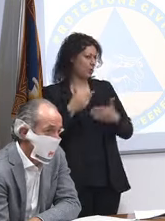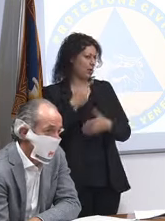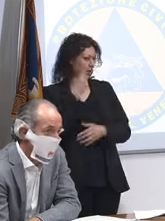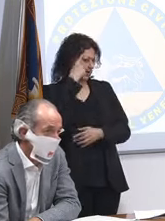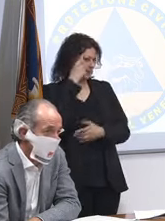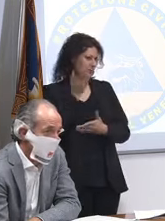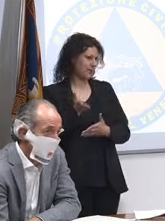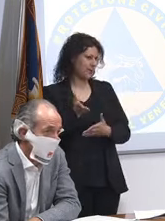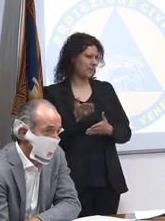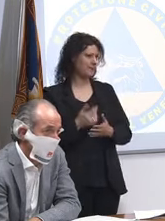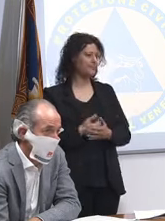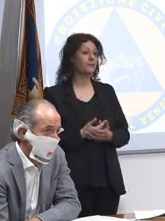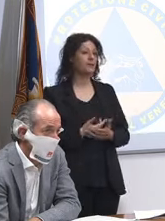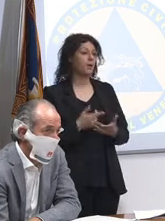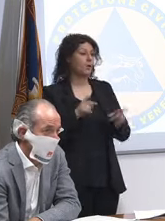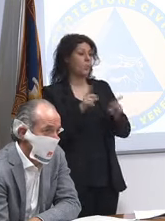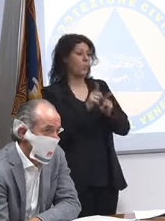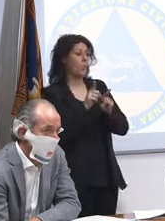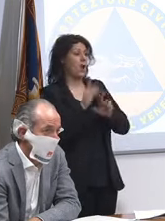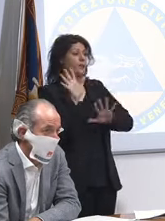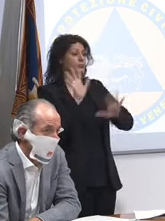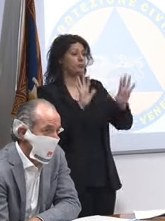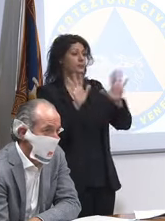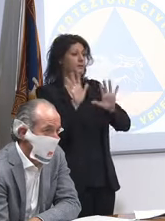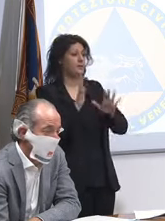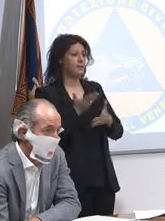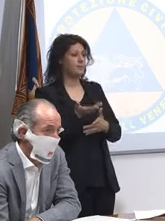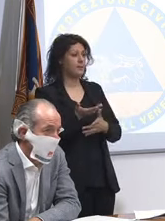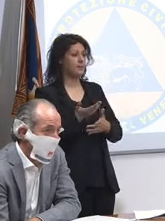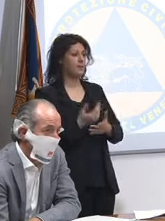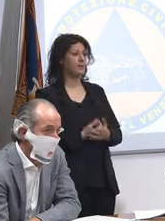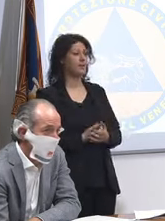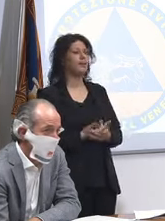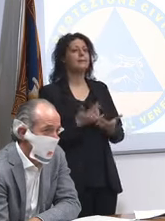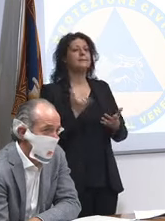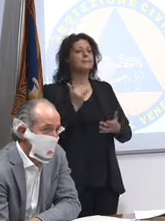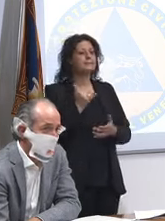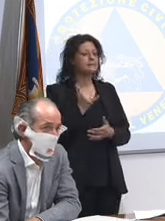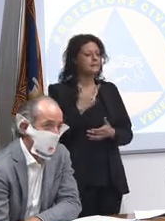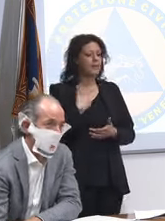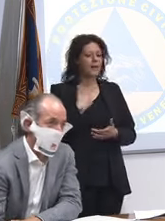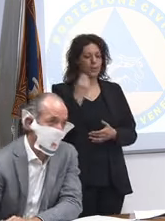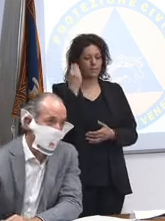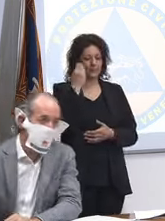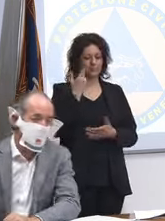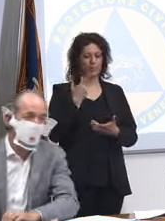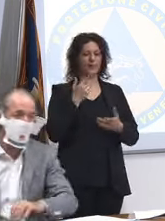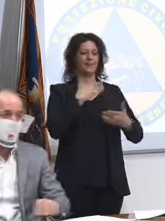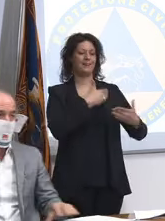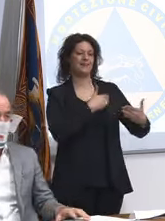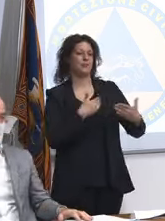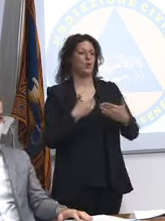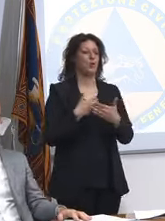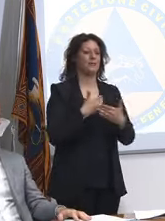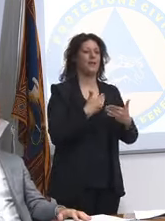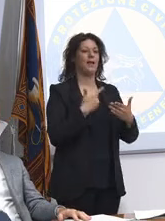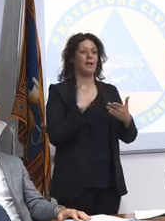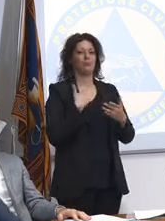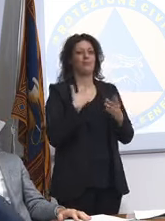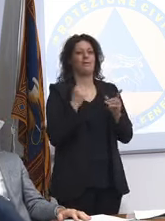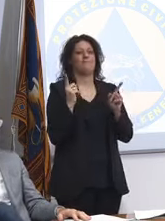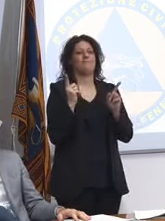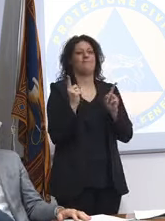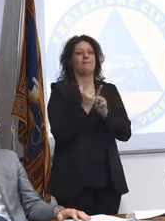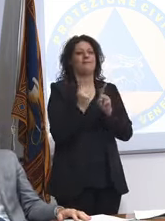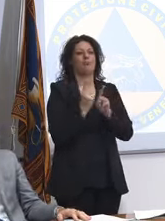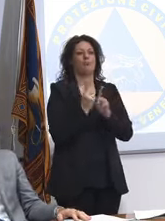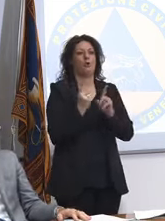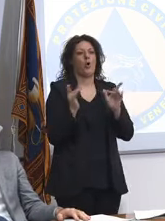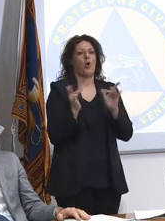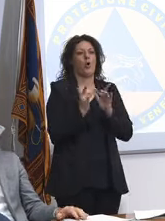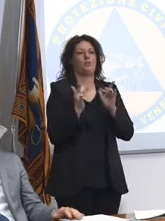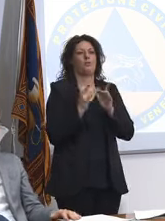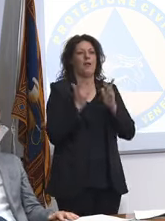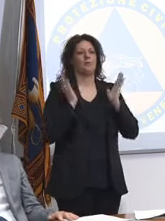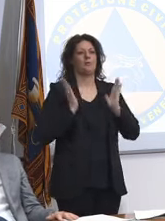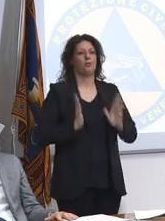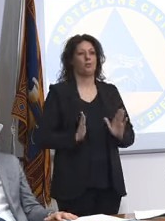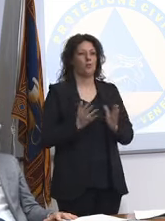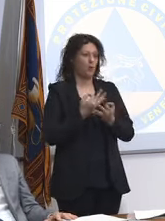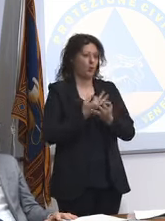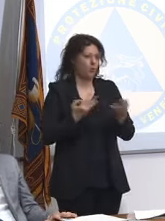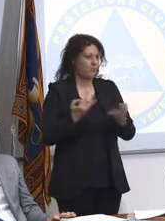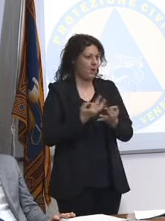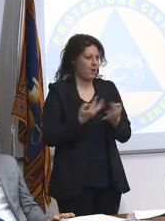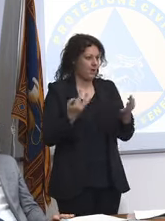teatro? No, io penso che, sì. Adesso, che in discoteca il contatto fisico sia quasi, è la prassi, ecco, allora ci faccio